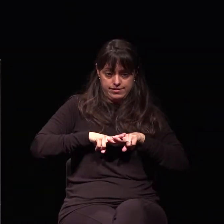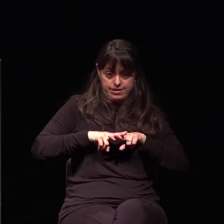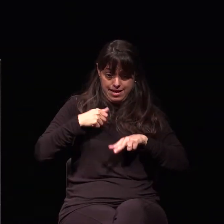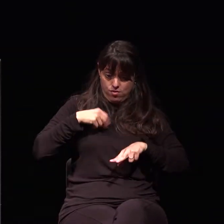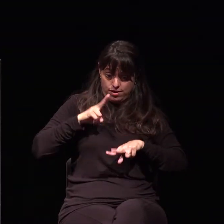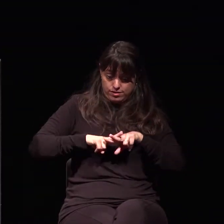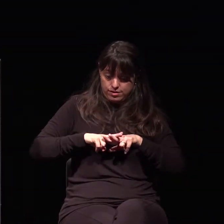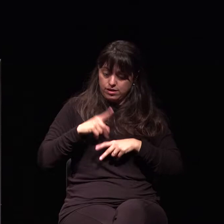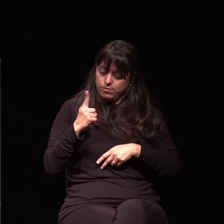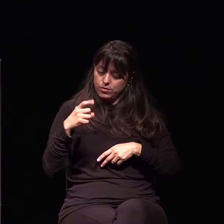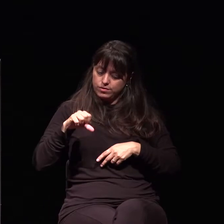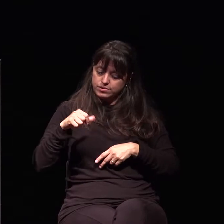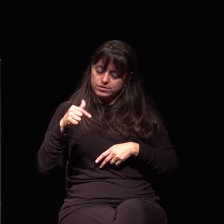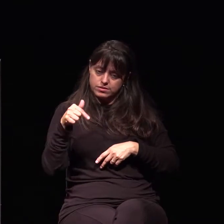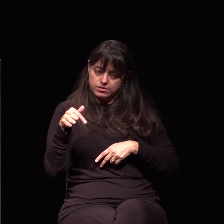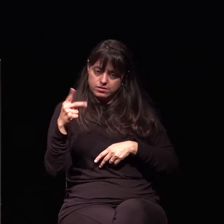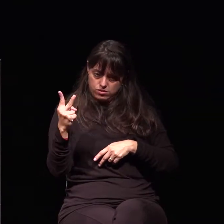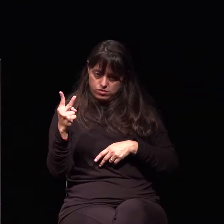72 e 73.